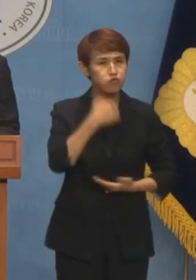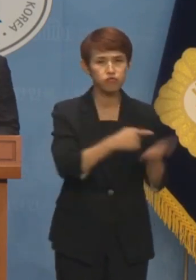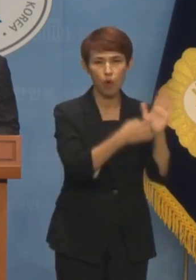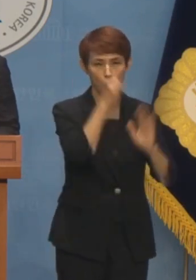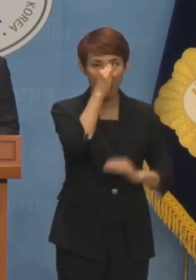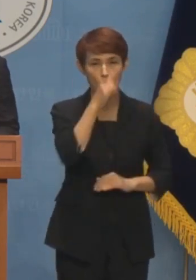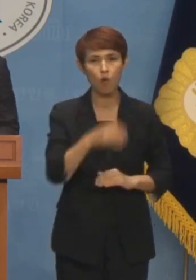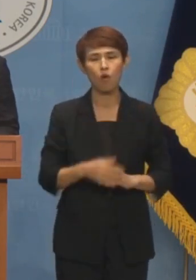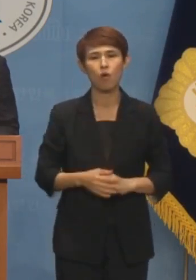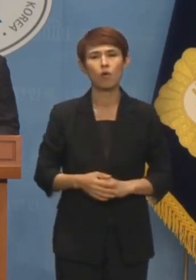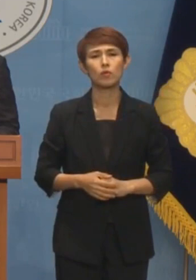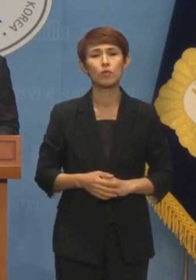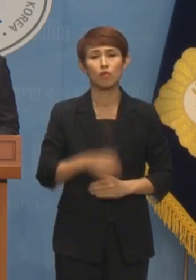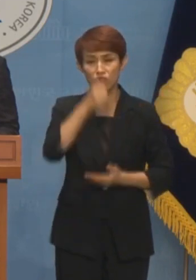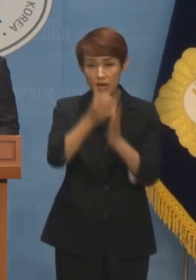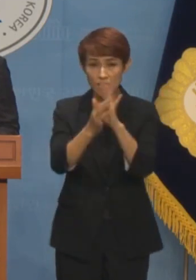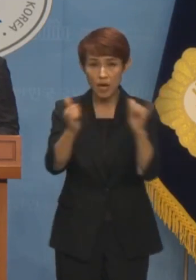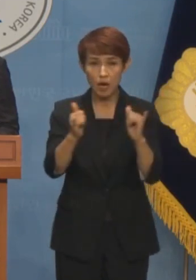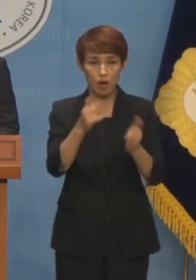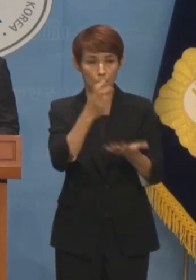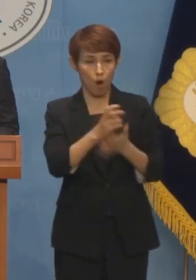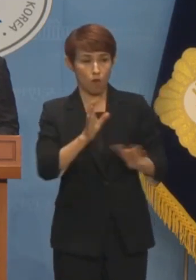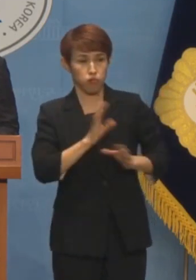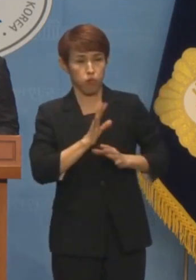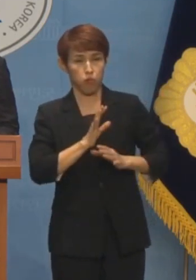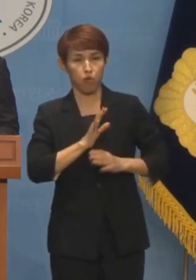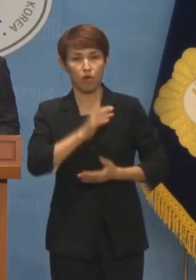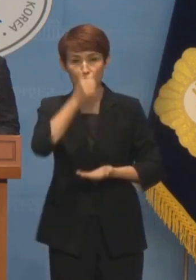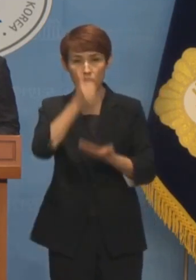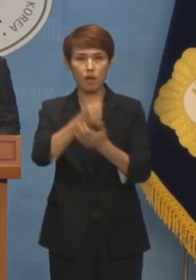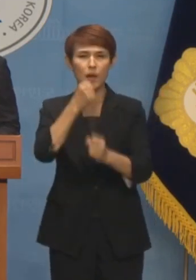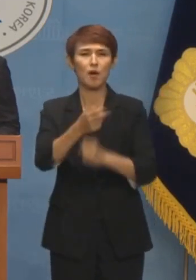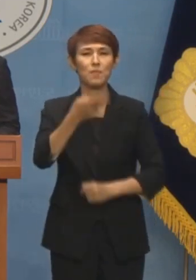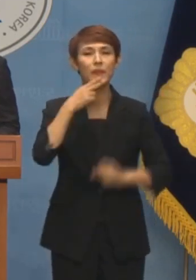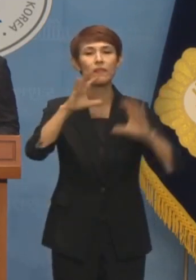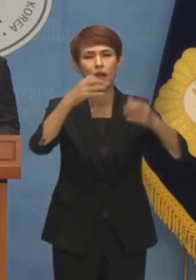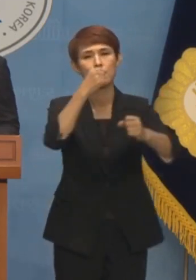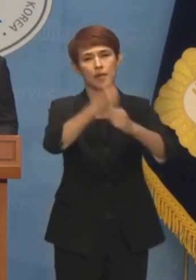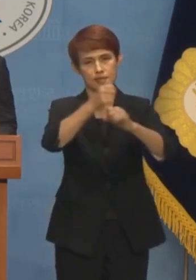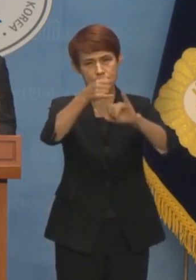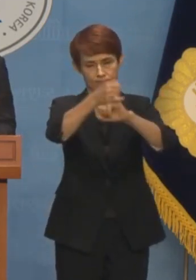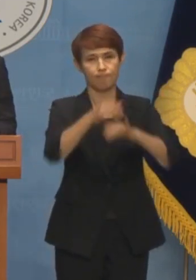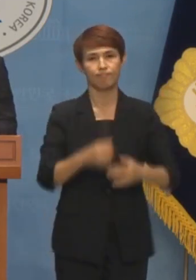범죄자들이 법이 무서워 함부로 범죄 저지르지 못하는 나라 만들겠습니다.